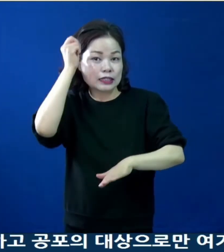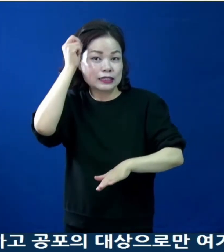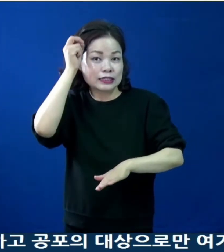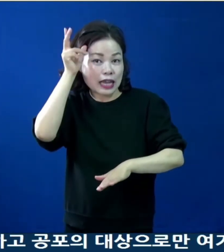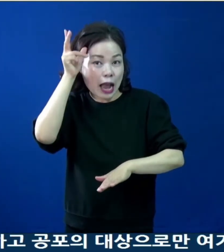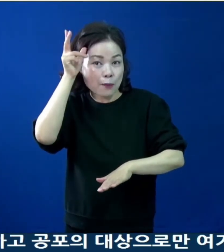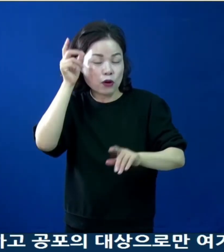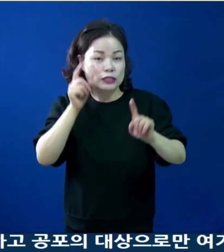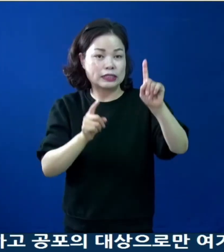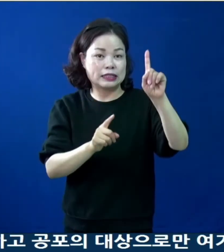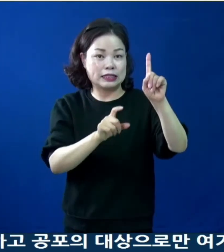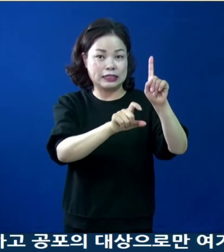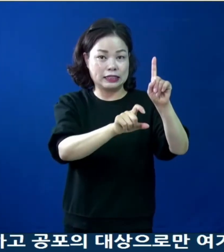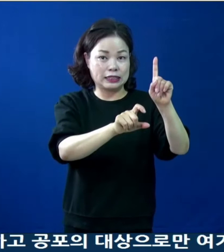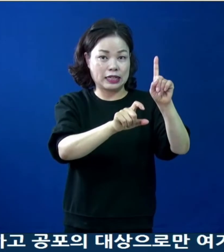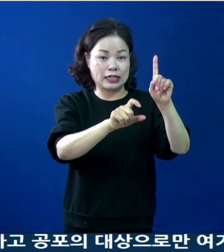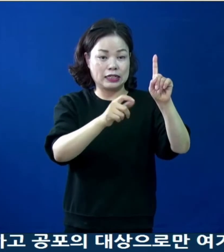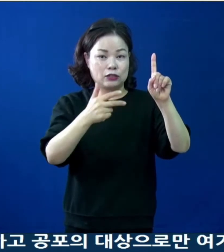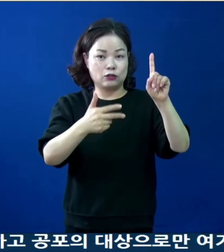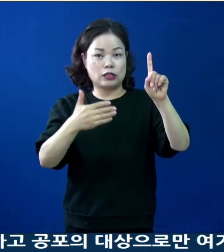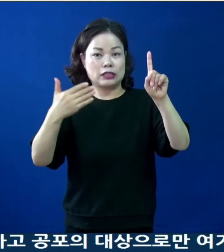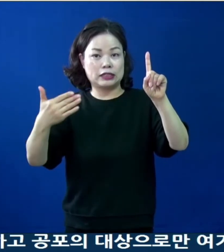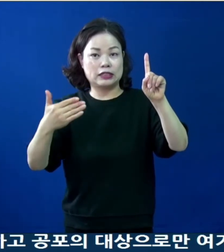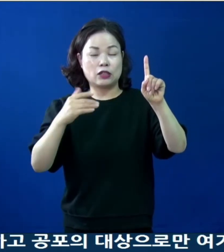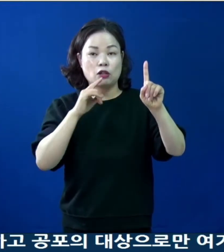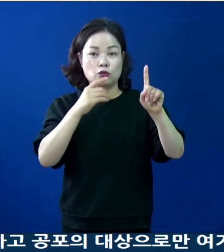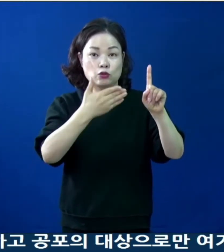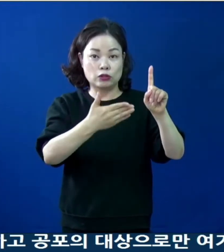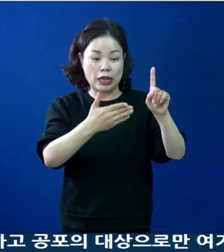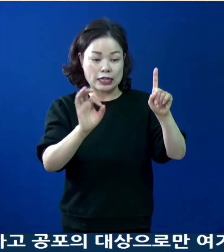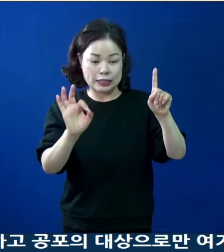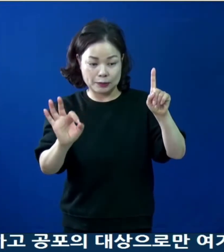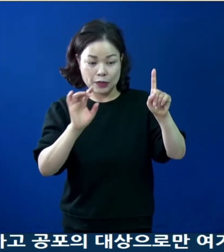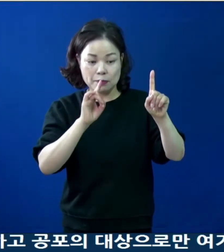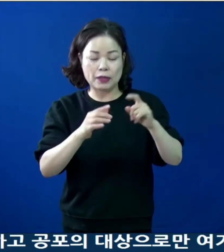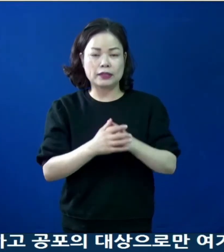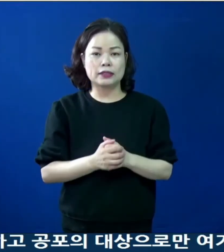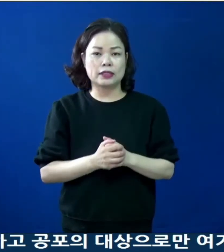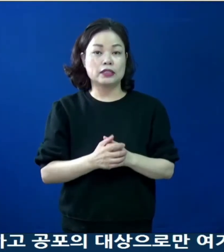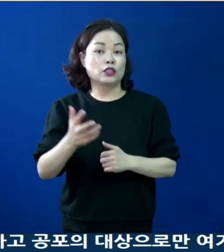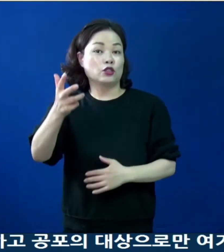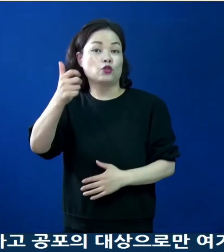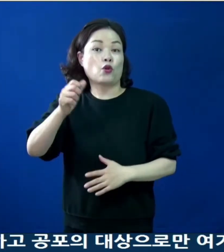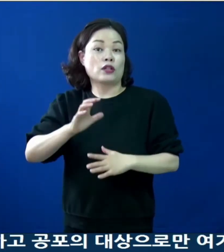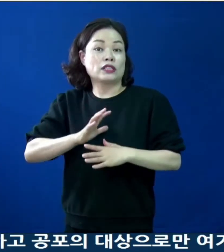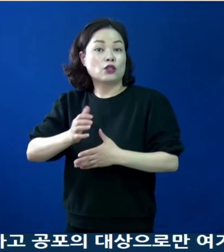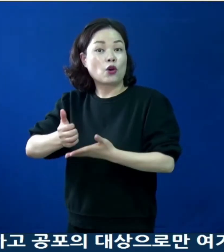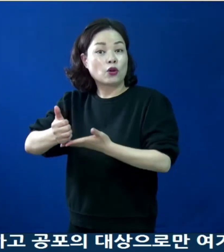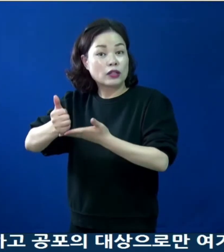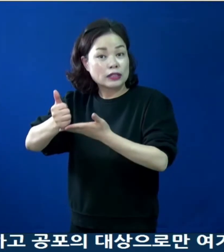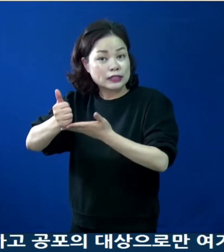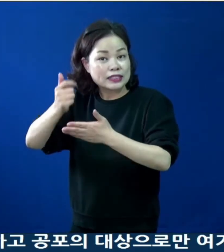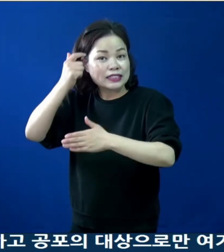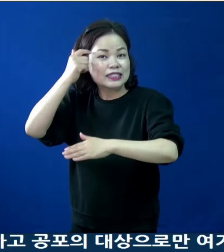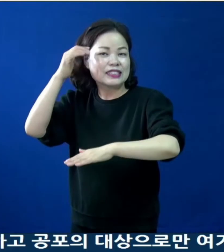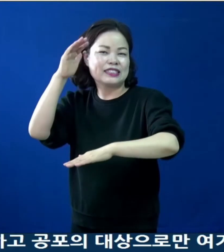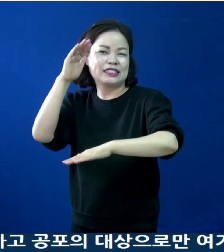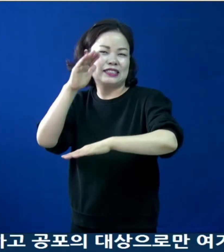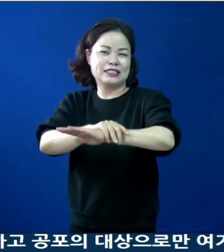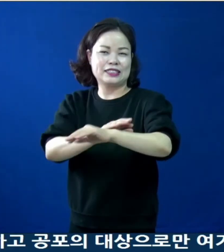1장 7절, 9장 10절 말씀이 이렇게 말씀하시죠. 여호와를 경외하는 것이